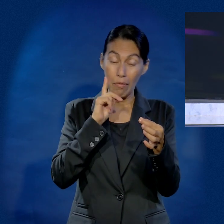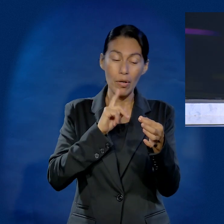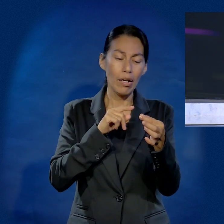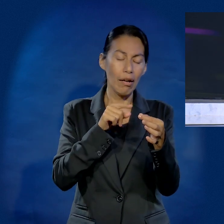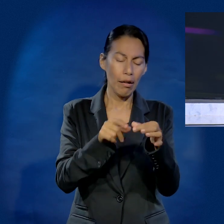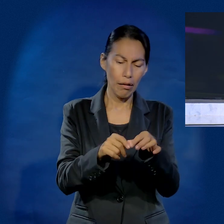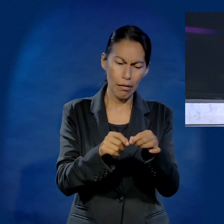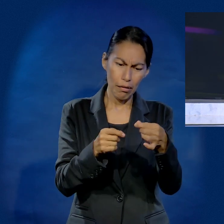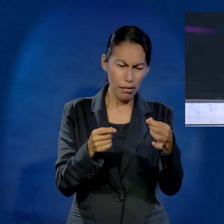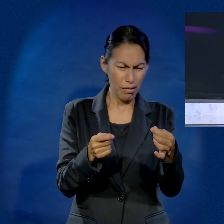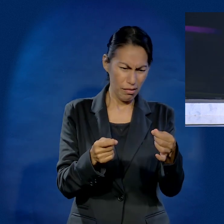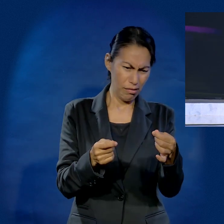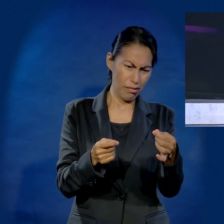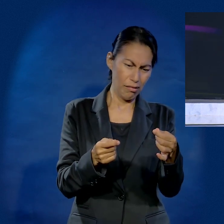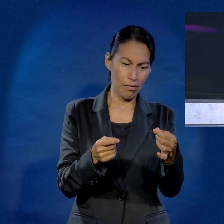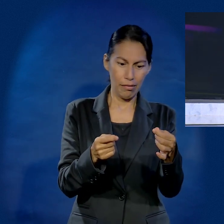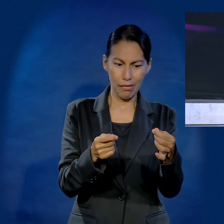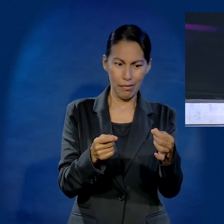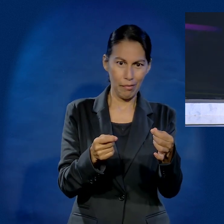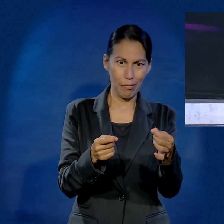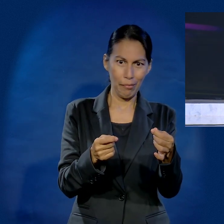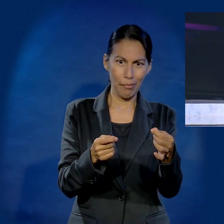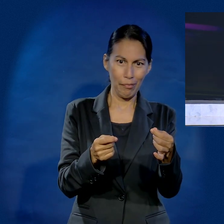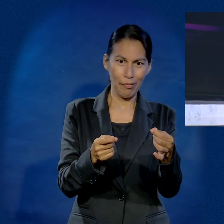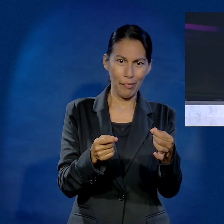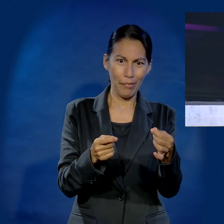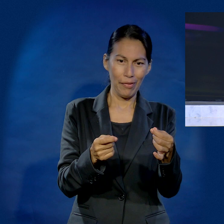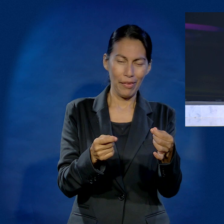Sudando. Abre. ¿Qué es esto?